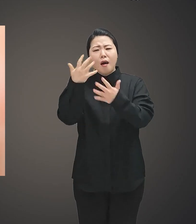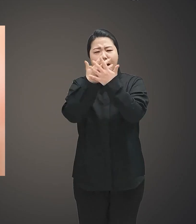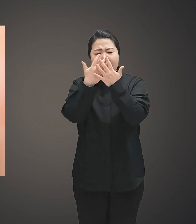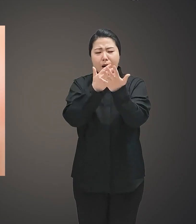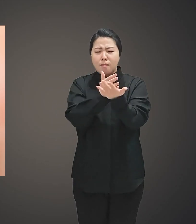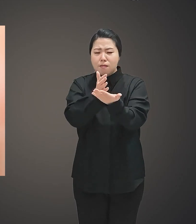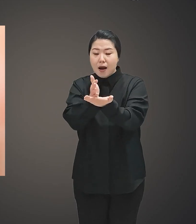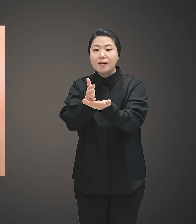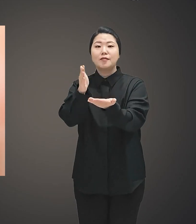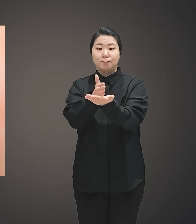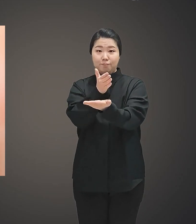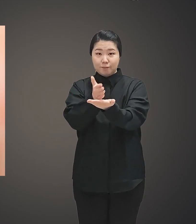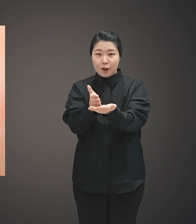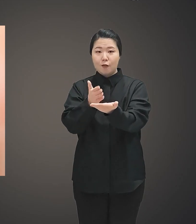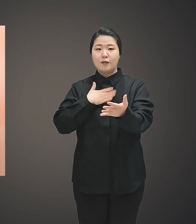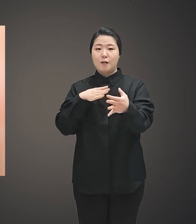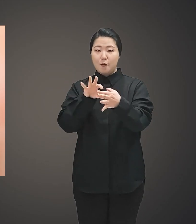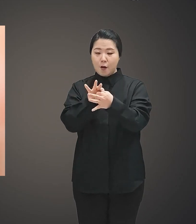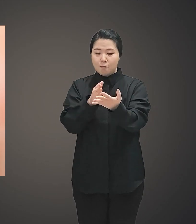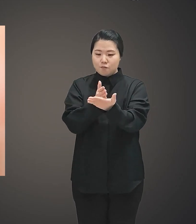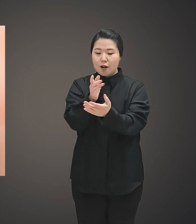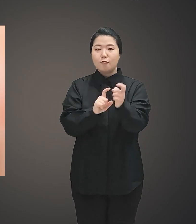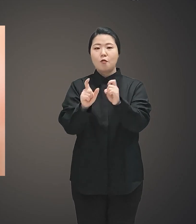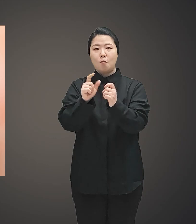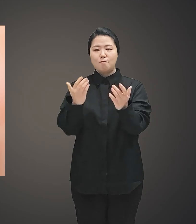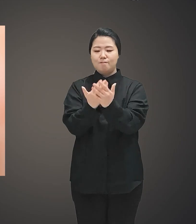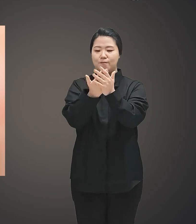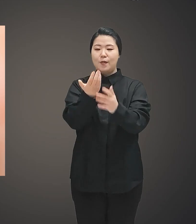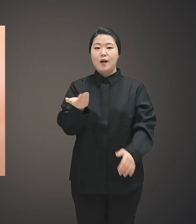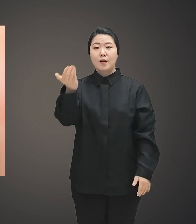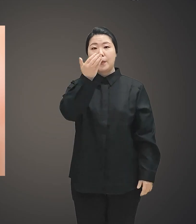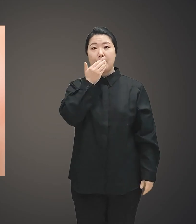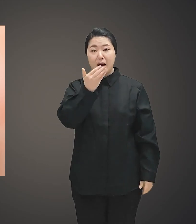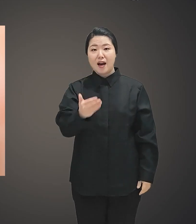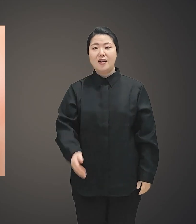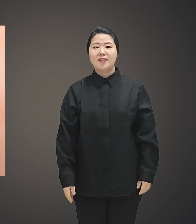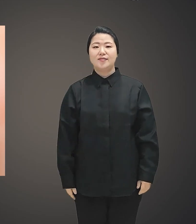영역을 구분짓기도 하고 나만의 영역을 견고하게 해주기도 하지요.